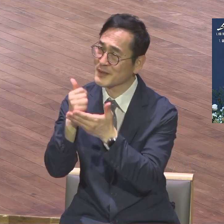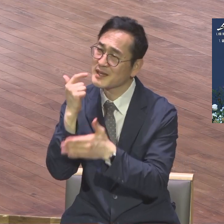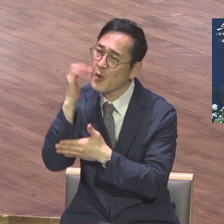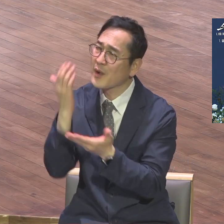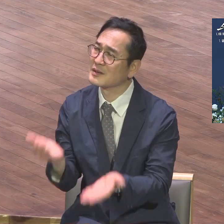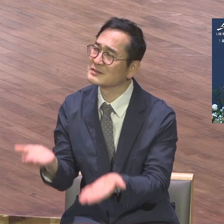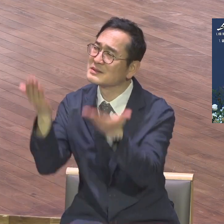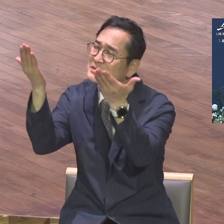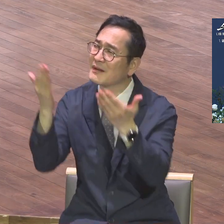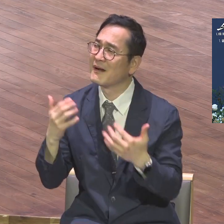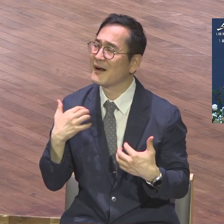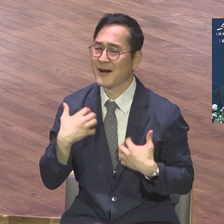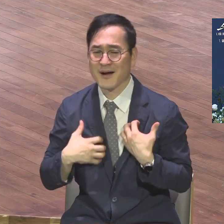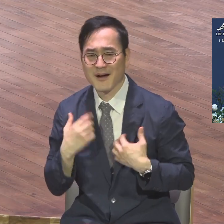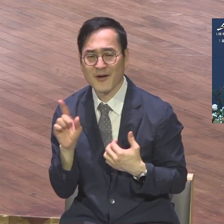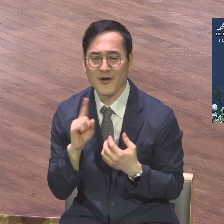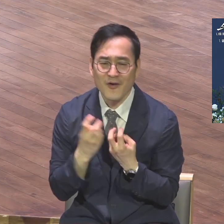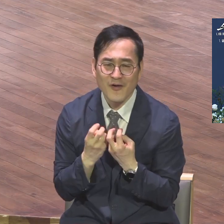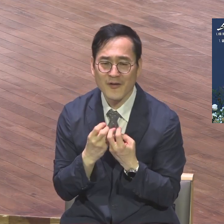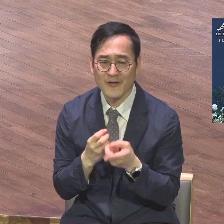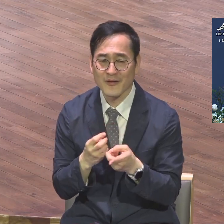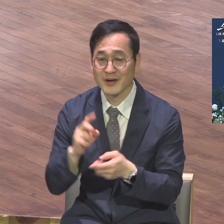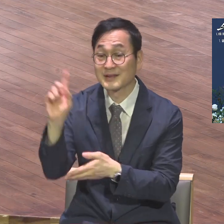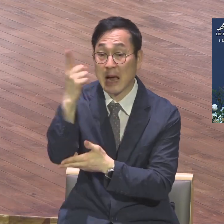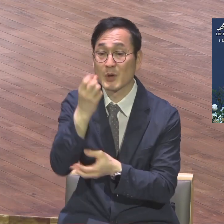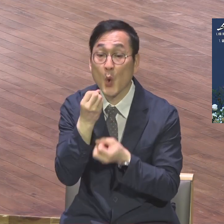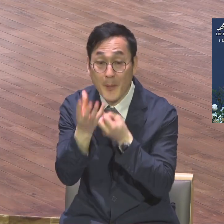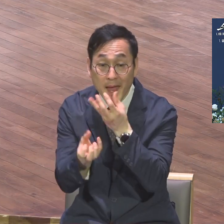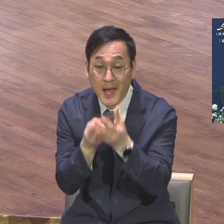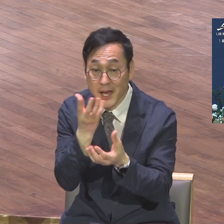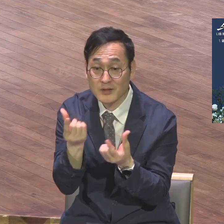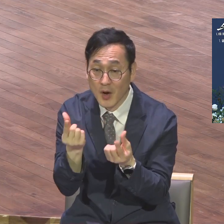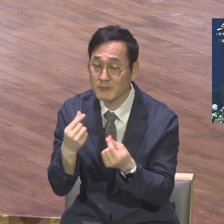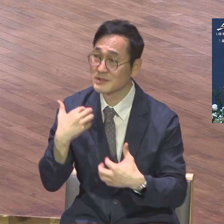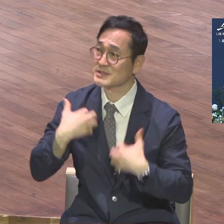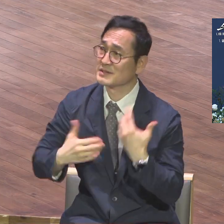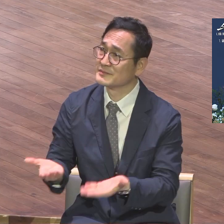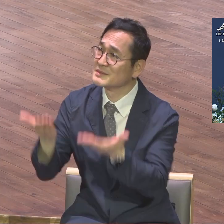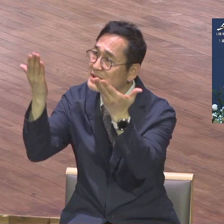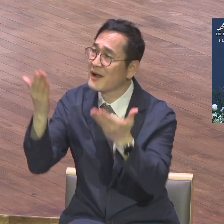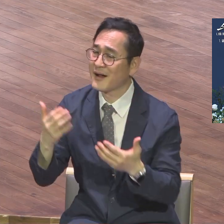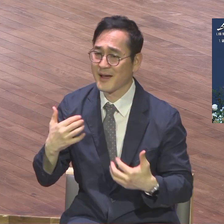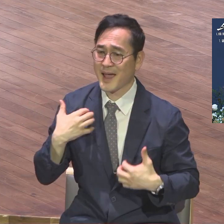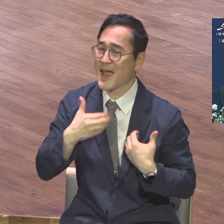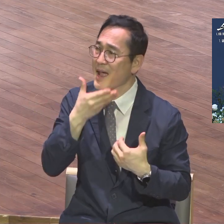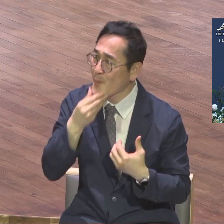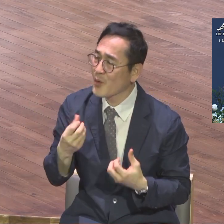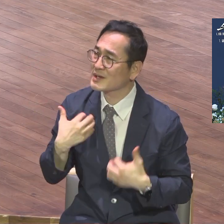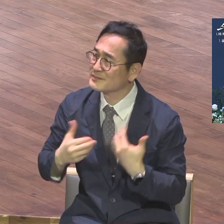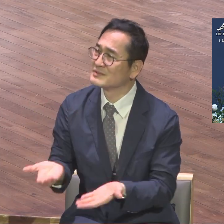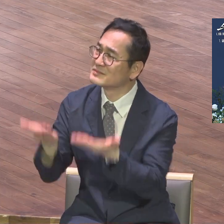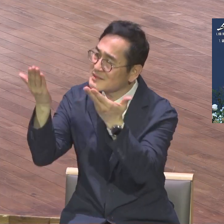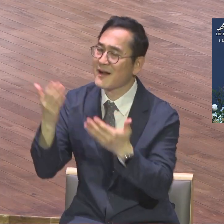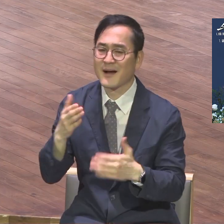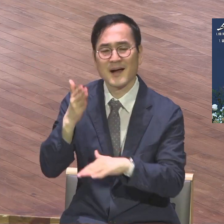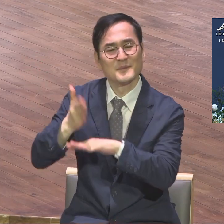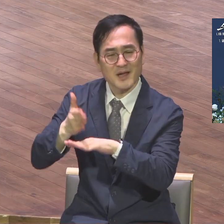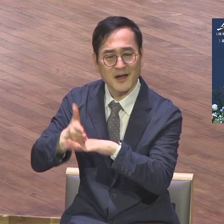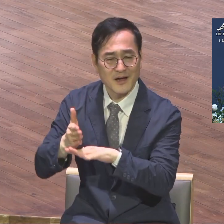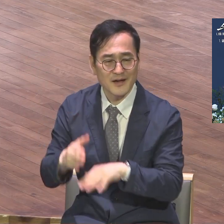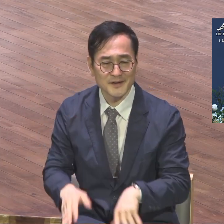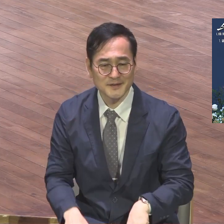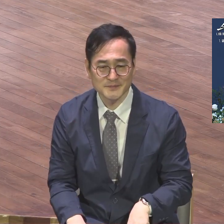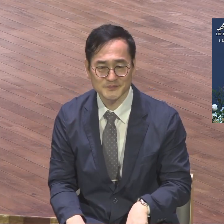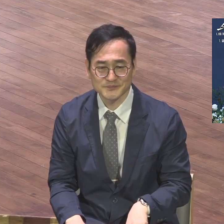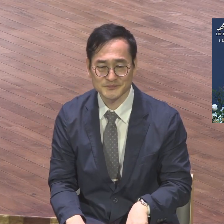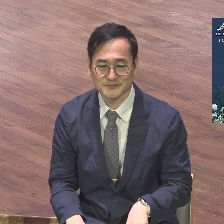다윗의 고백이잖아요. 이런 사문을, 이것이 여러분에게 점검이 되어야 됩니다. 한번 점검해 보세요.